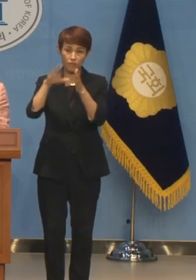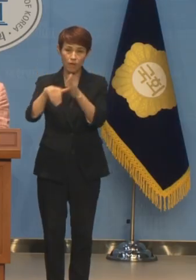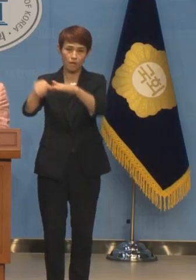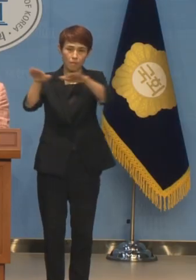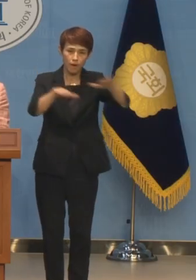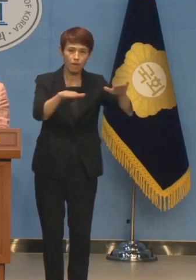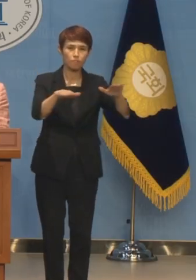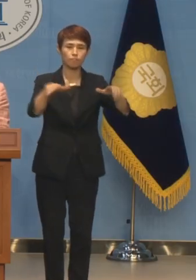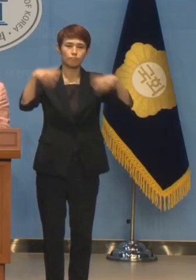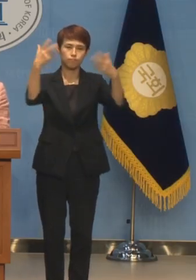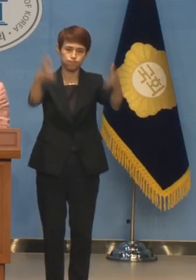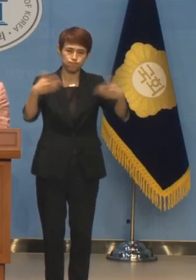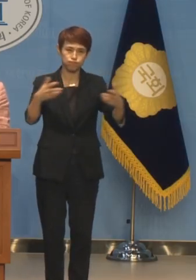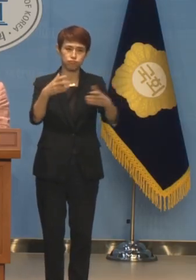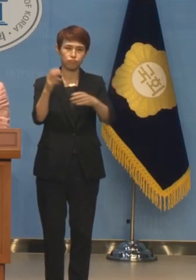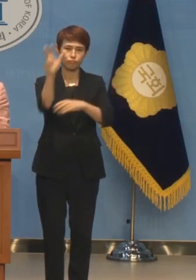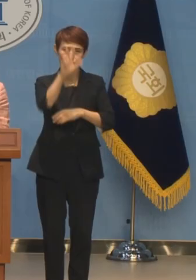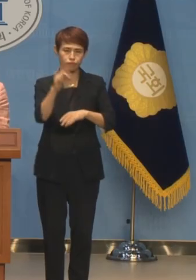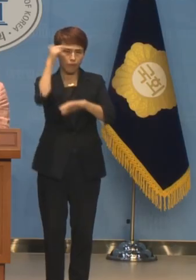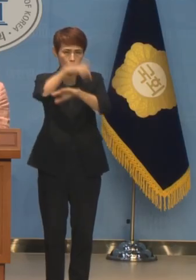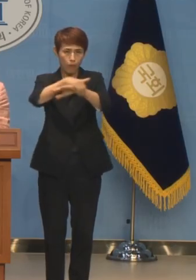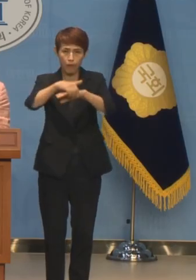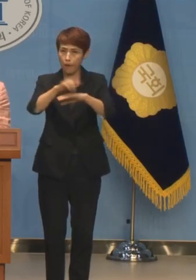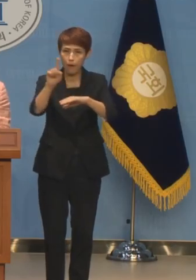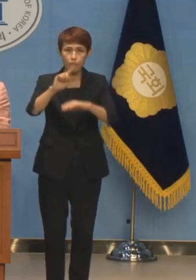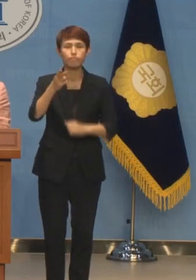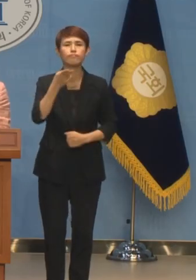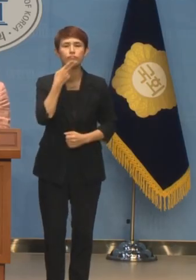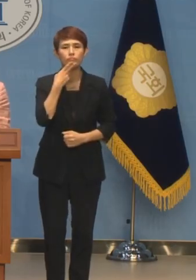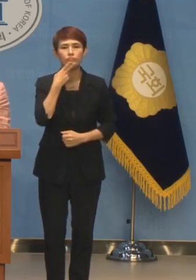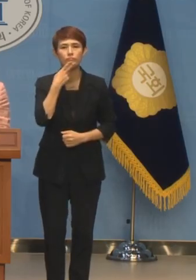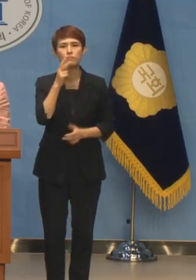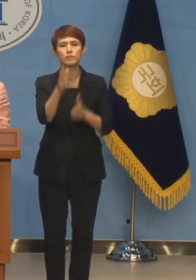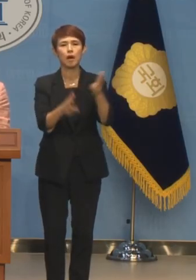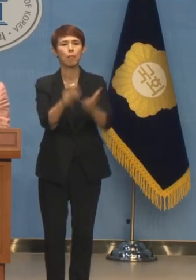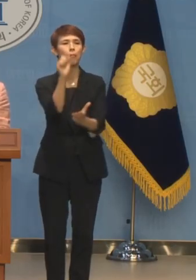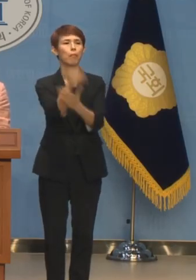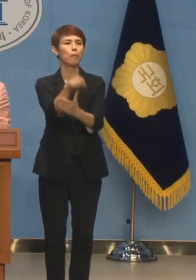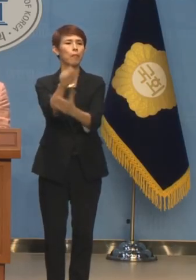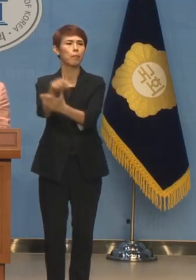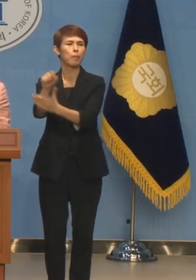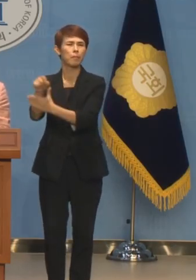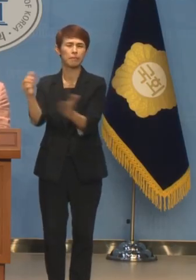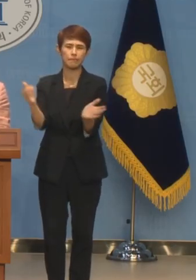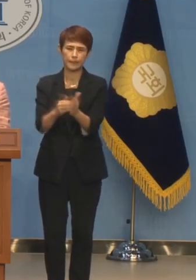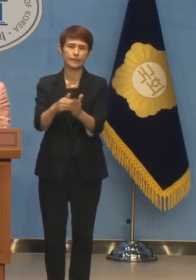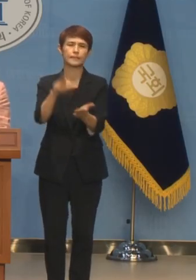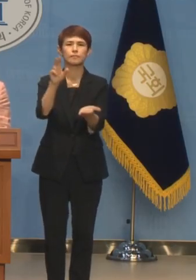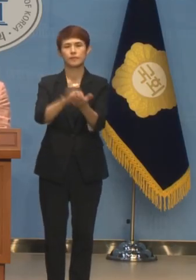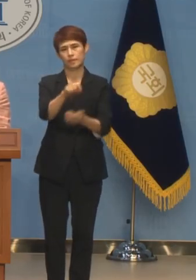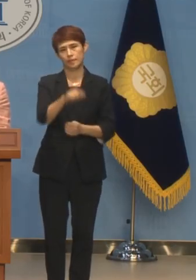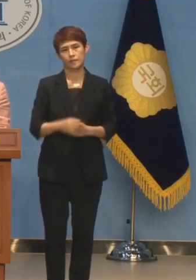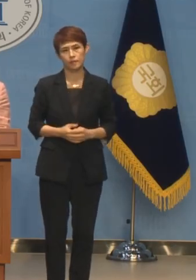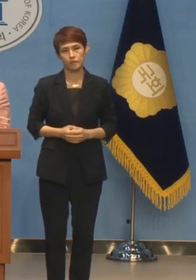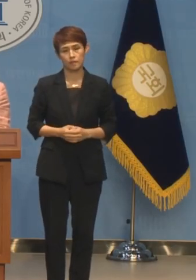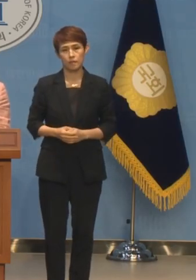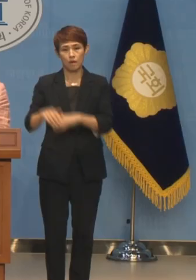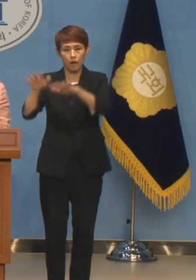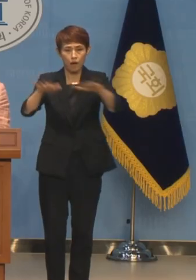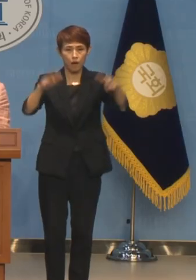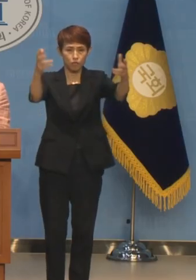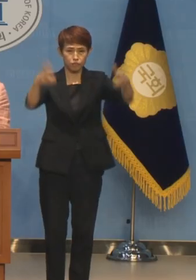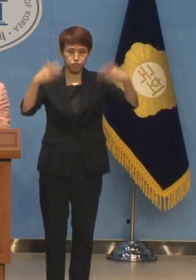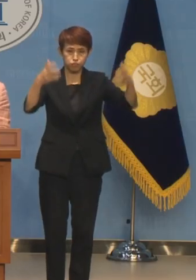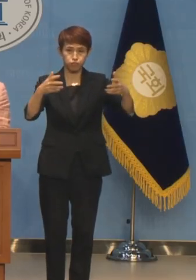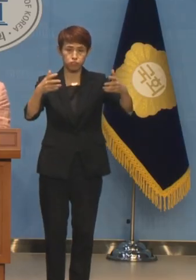계획 입지라는 구체적인 안도 없이 사업 허가권만 남발한 결과 해상풍력